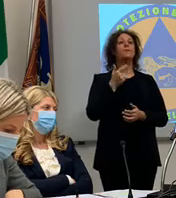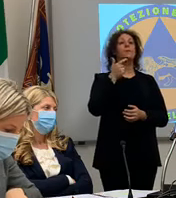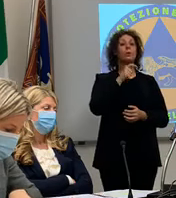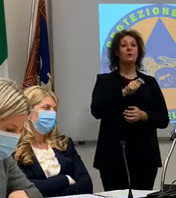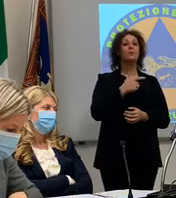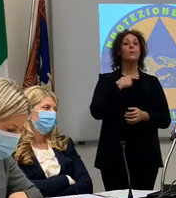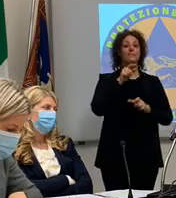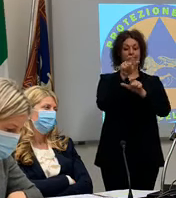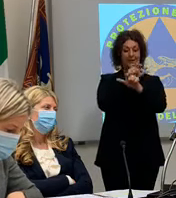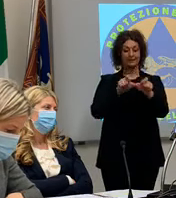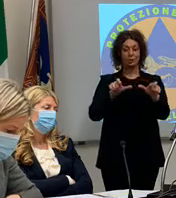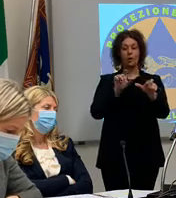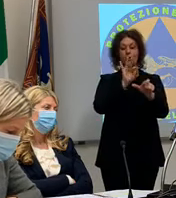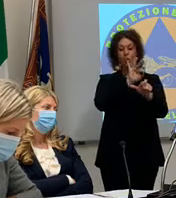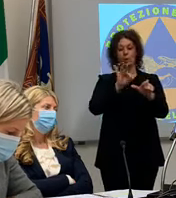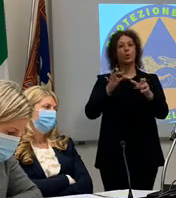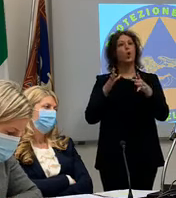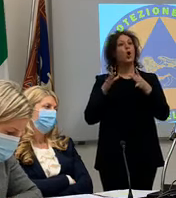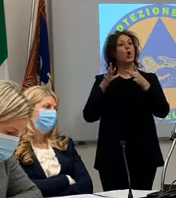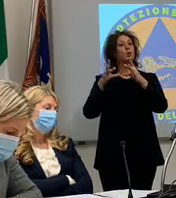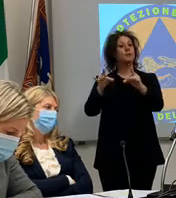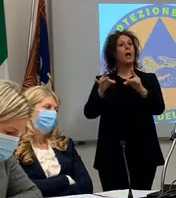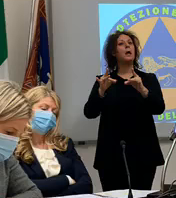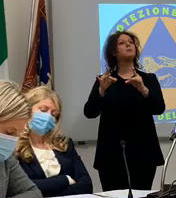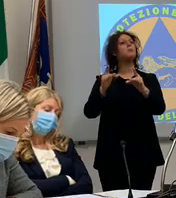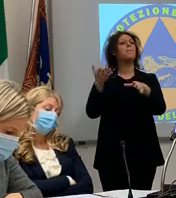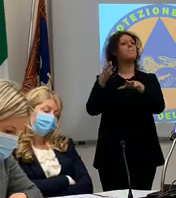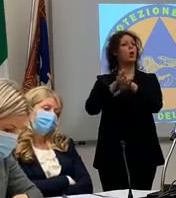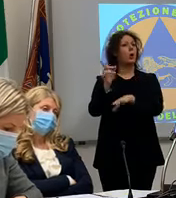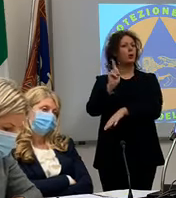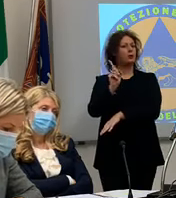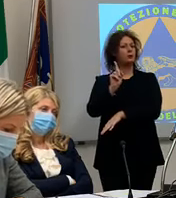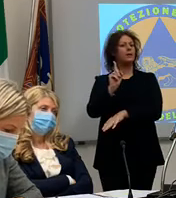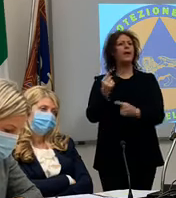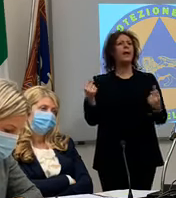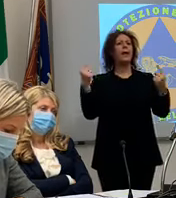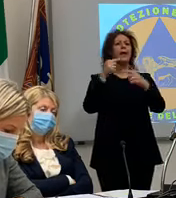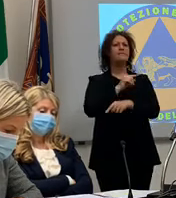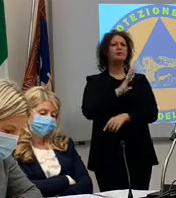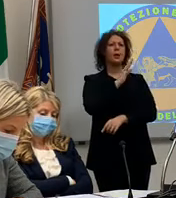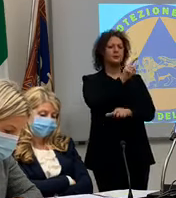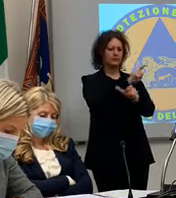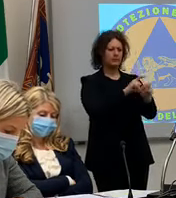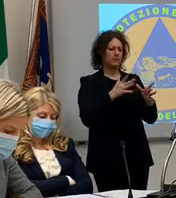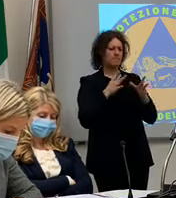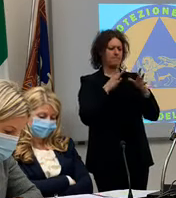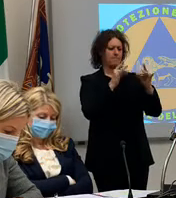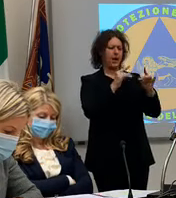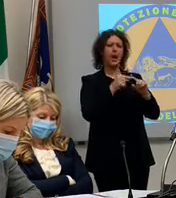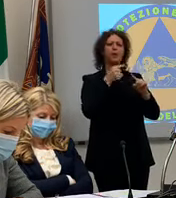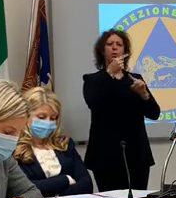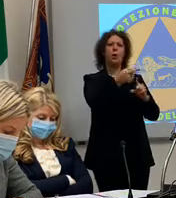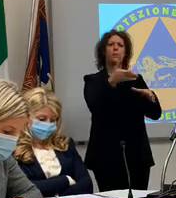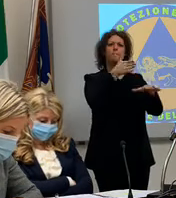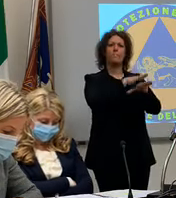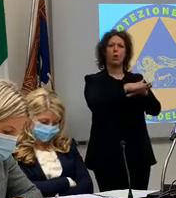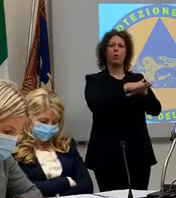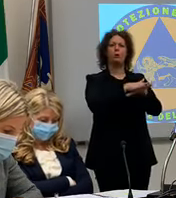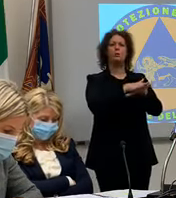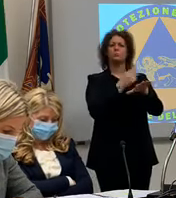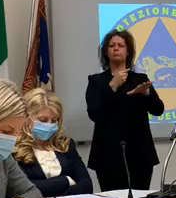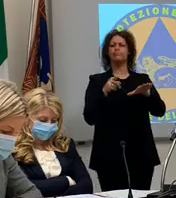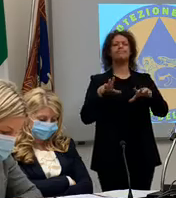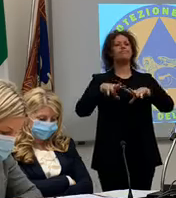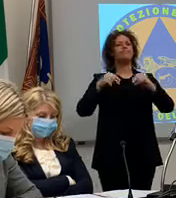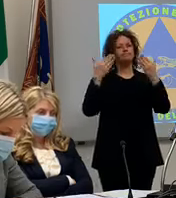muore invece c'è chi poi prende questo contagio e muore c'è proprio tutta un'analisi fatta per cui sappiamo chi sono i